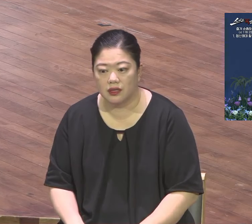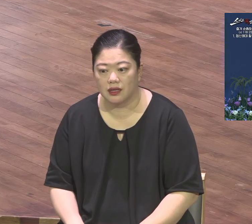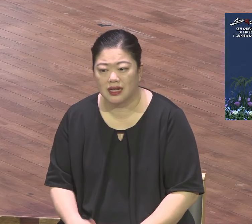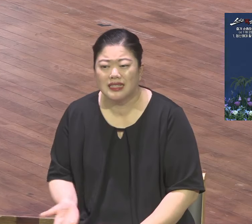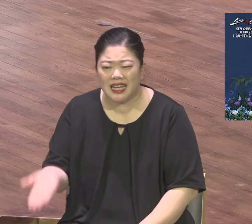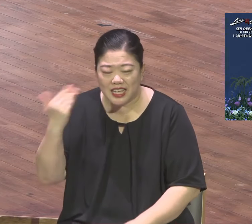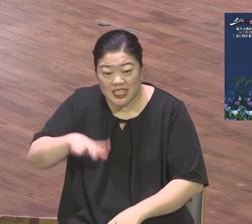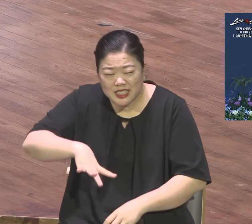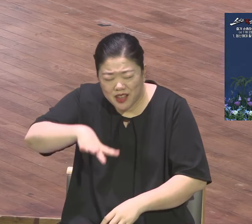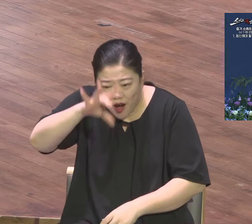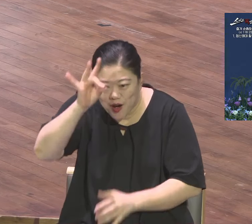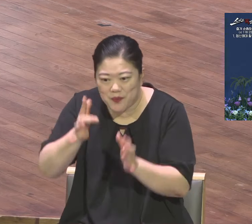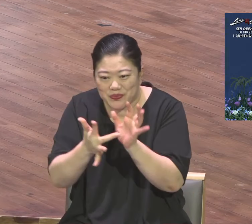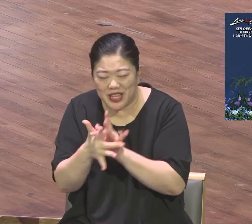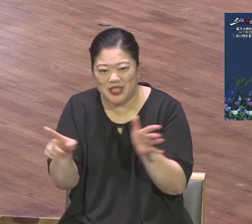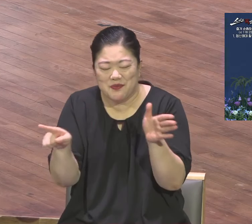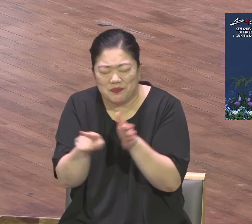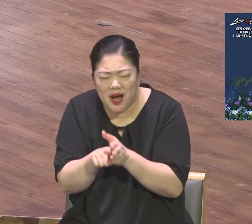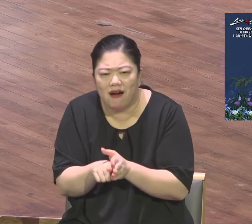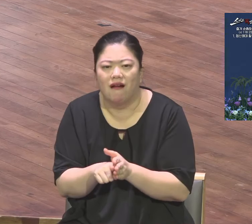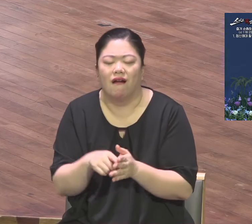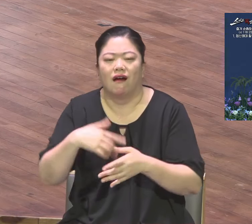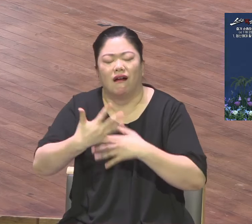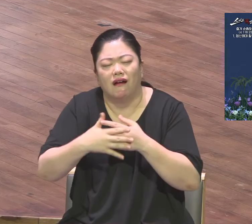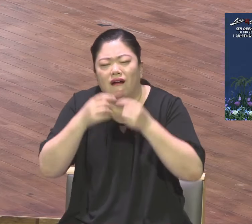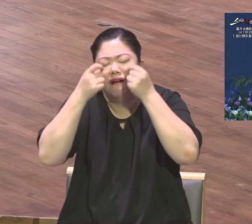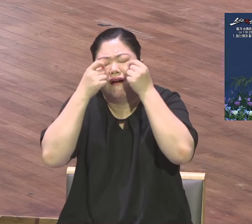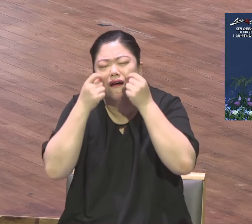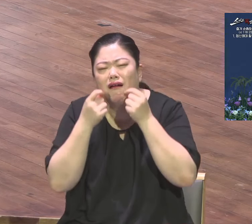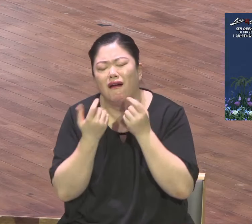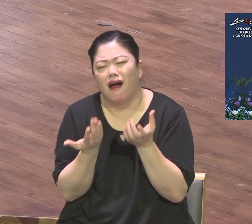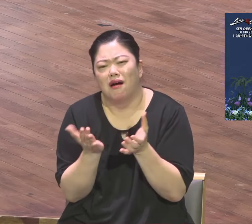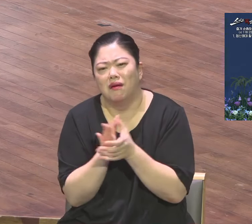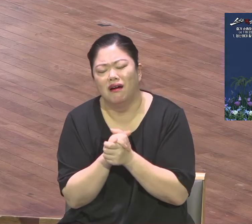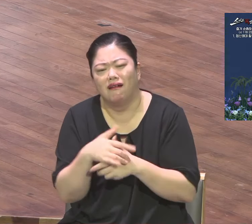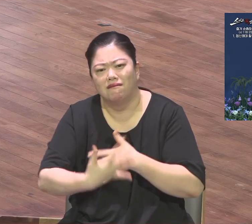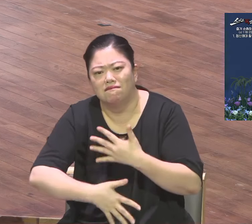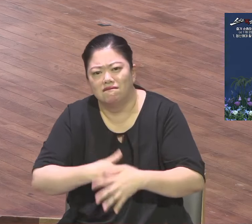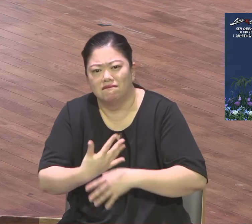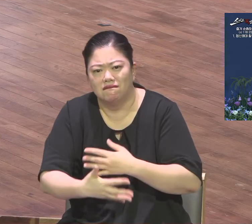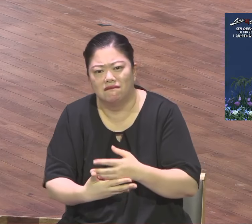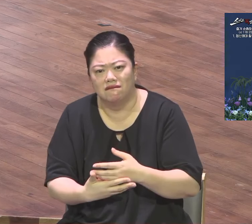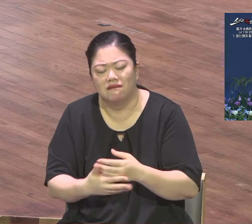오래됐어. 눈에 눈물 메말란 지가 오래됐어.